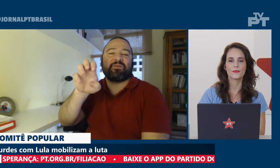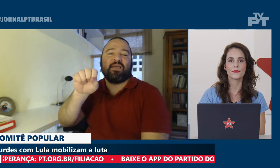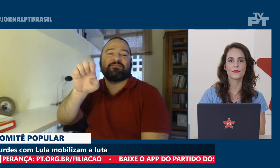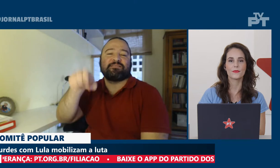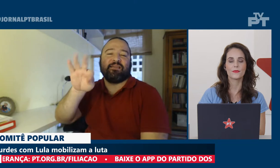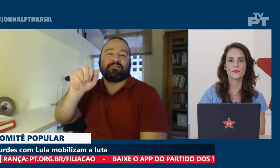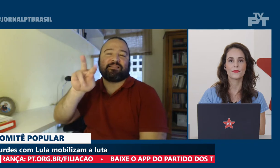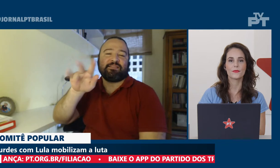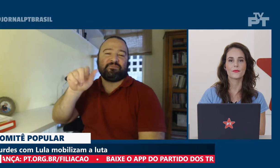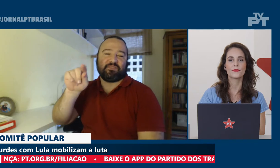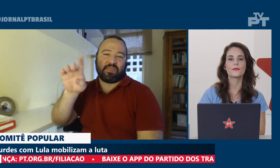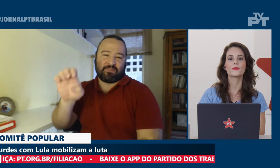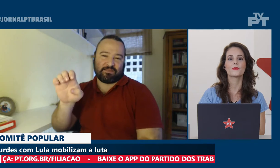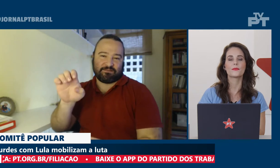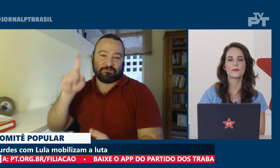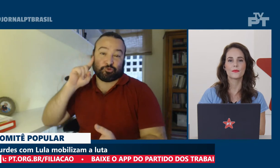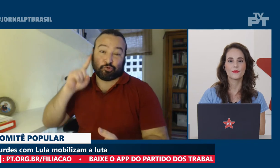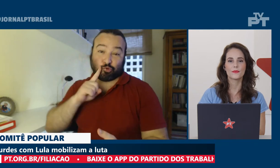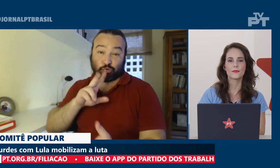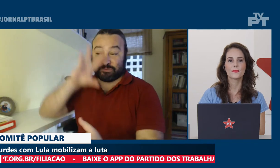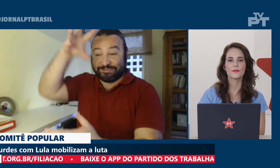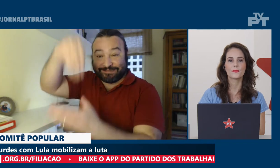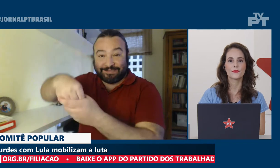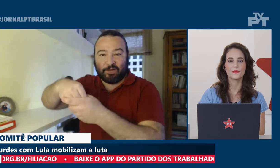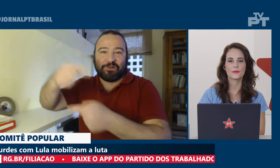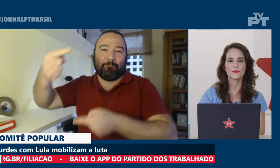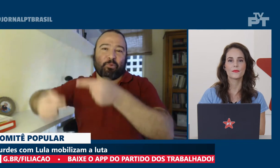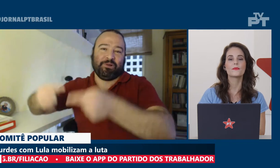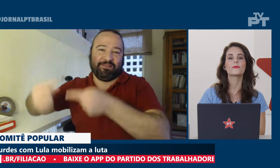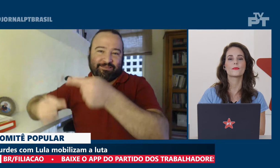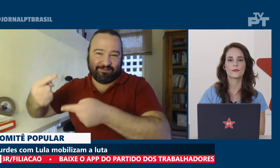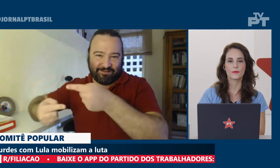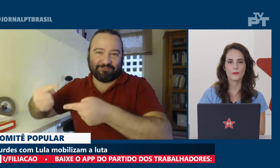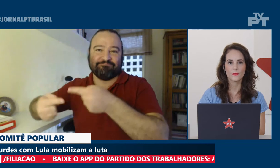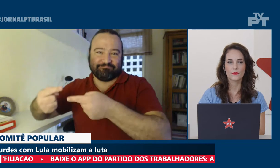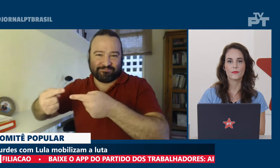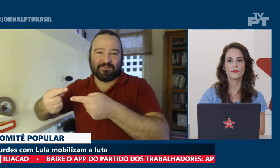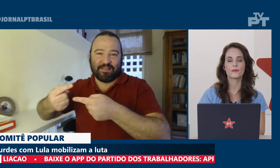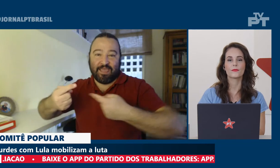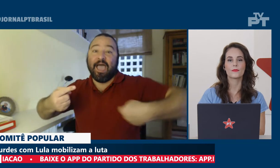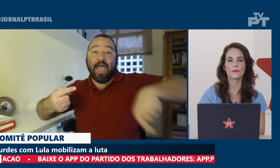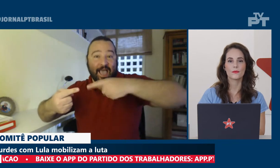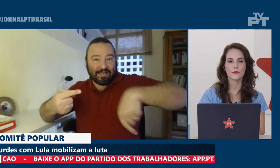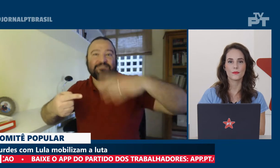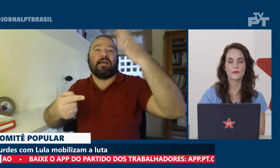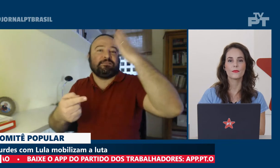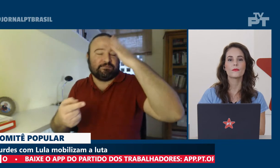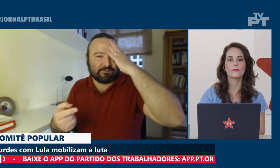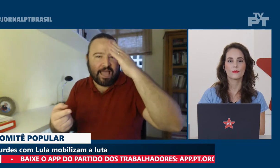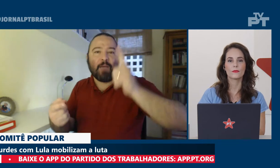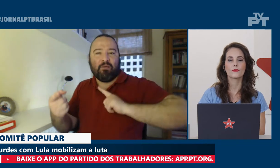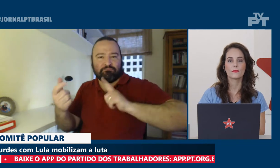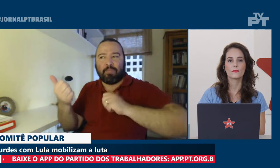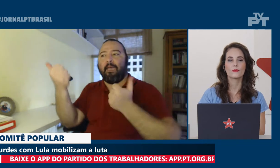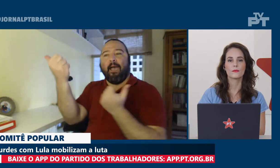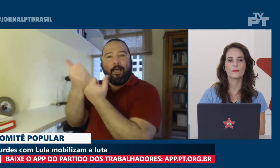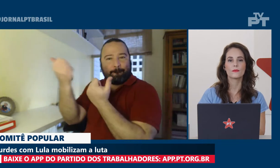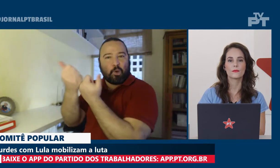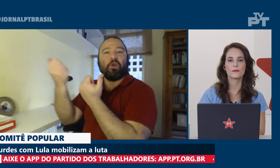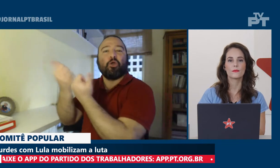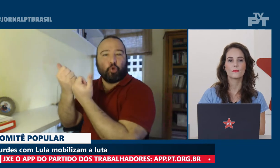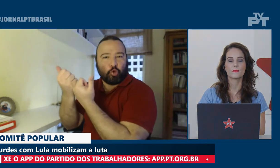Essa candidatura tem como objetivo a representatividade, né? De pessoas surdas trabalhando dentro da política,